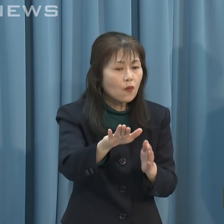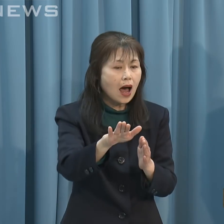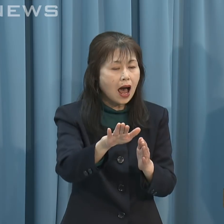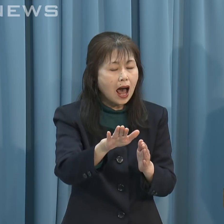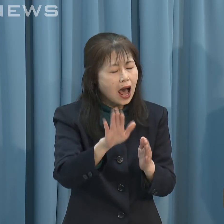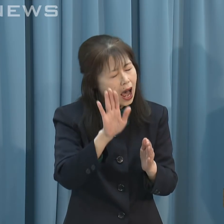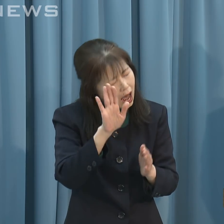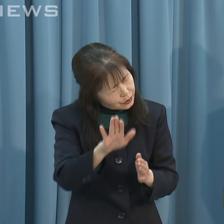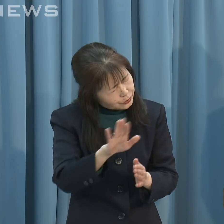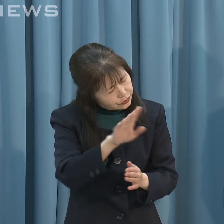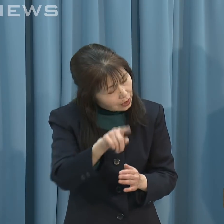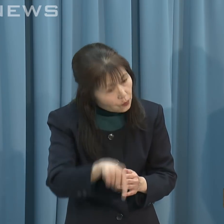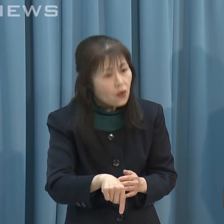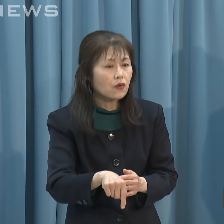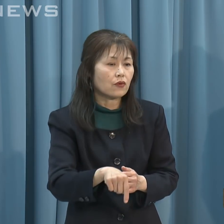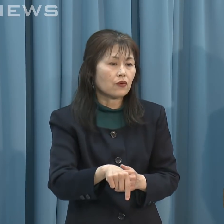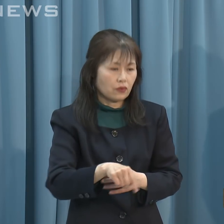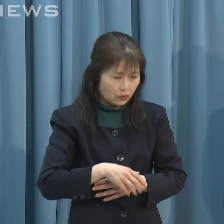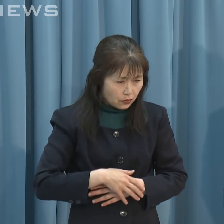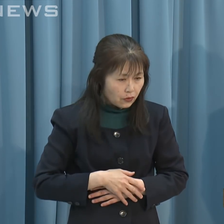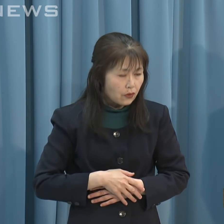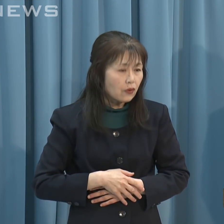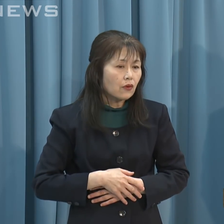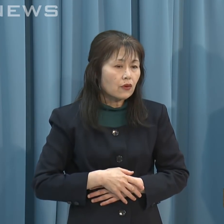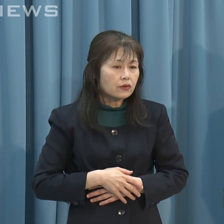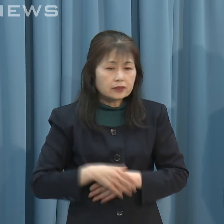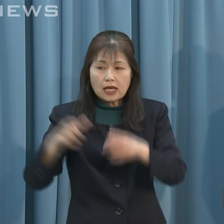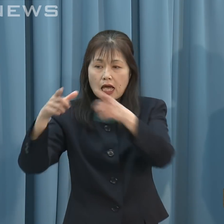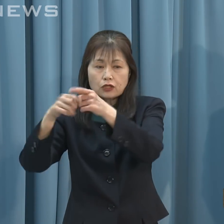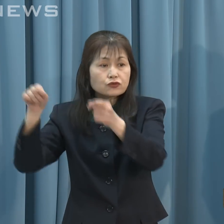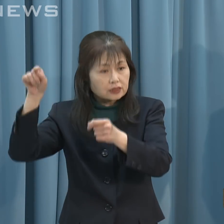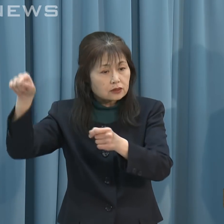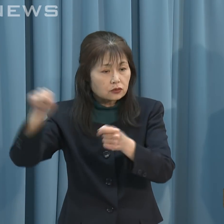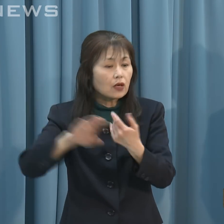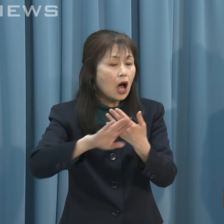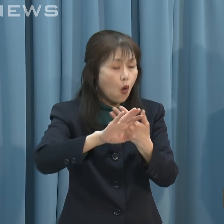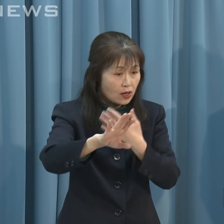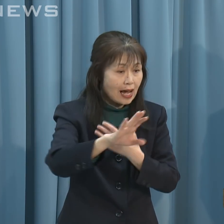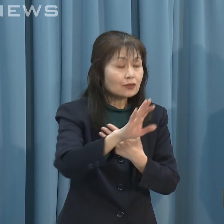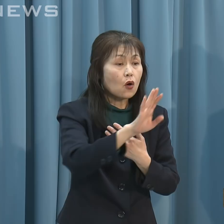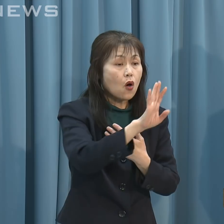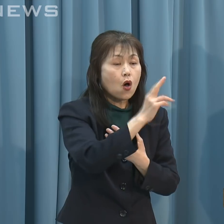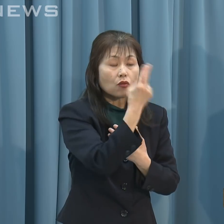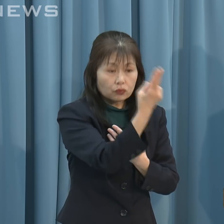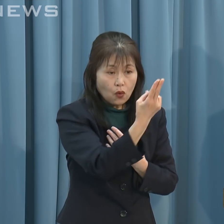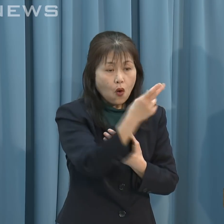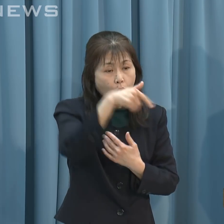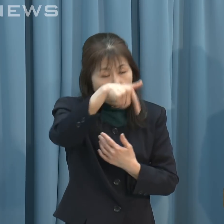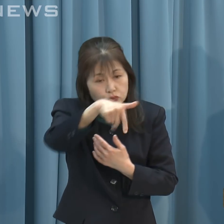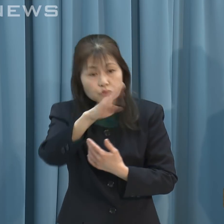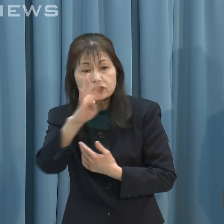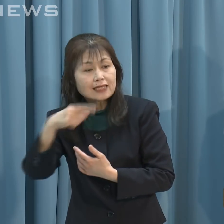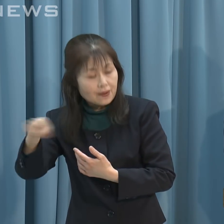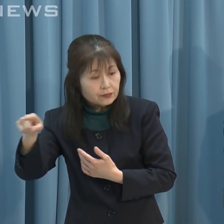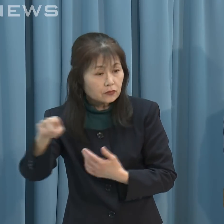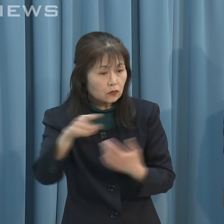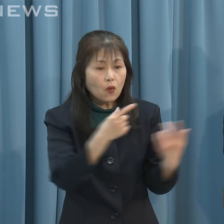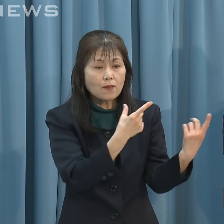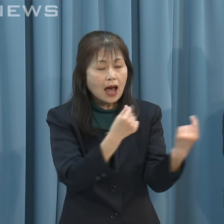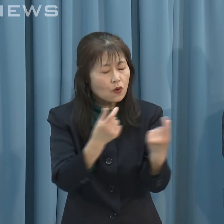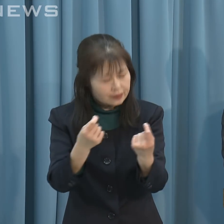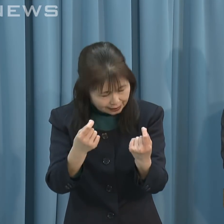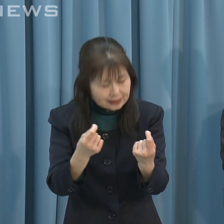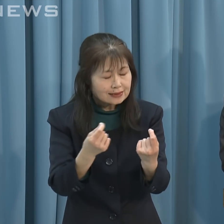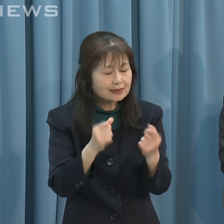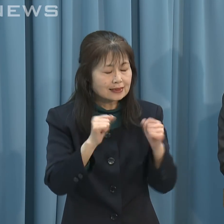、それについては、今回の国もしくは他の7都道府県都府県と歩調を合わせる形になるのか、それとも